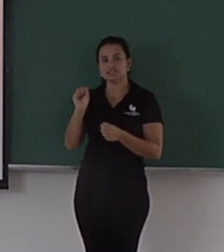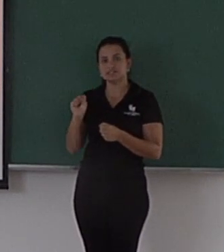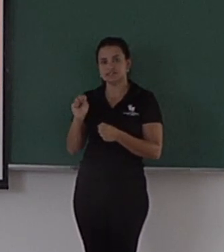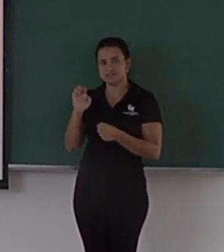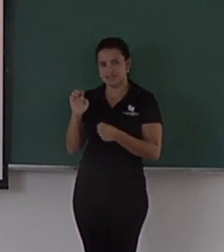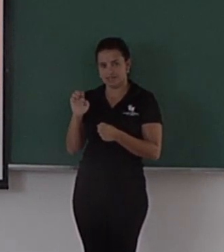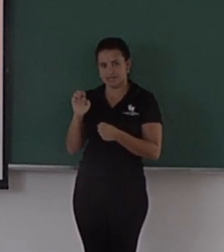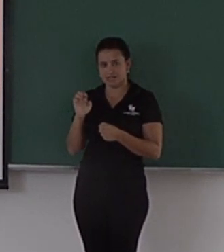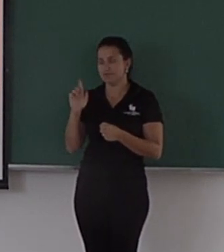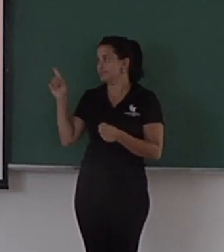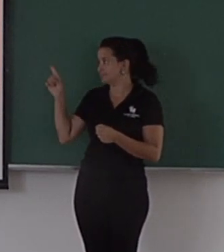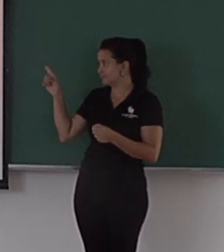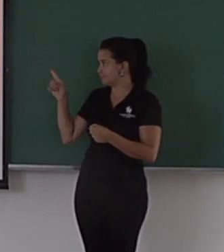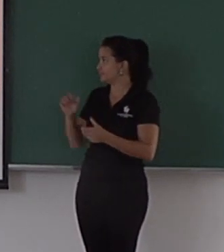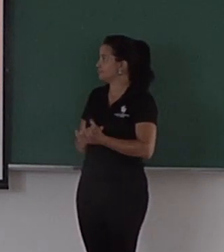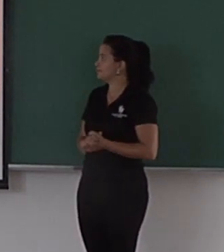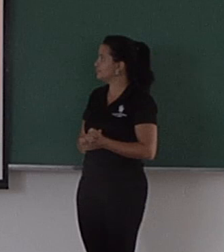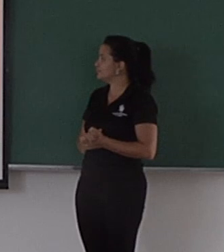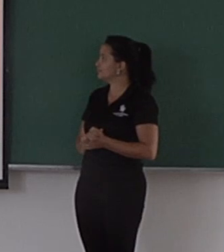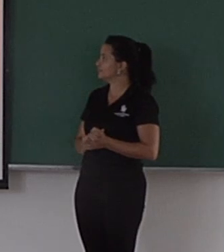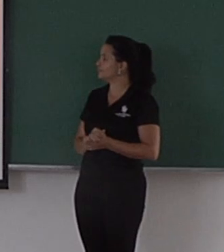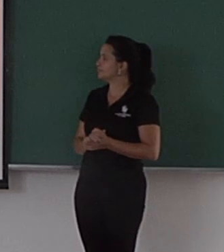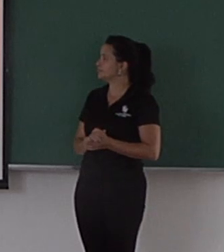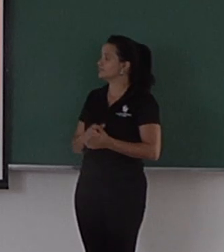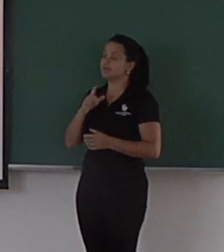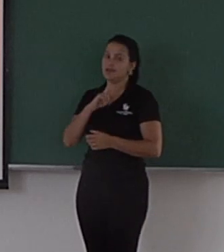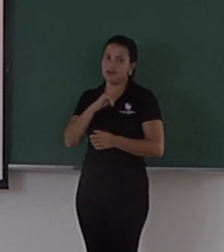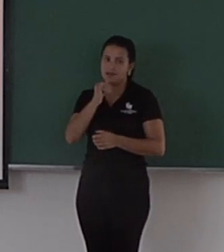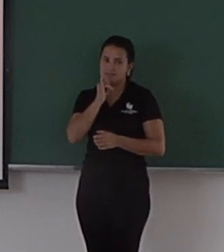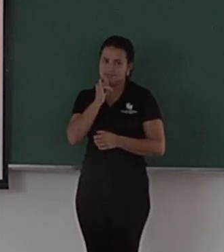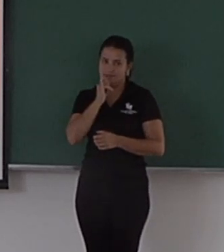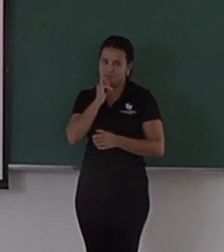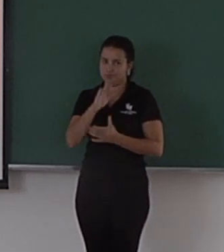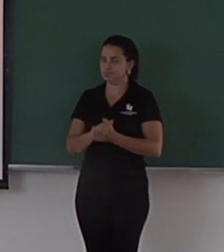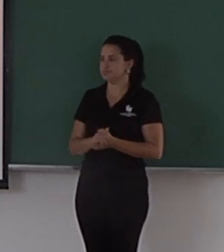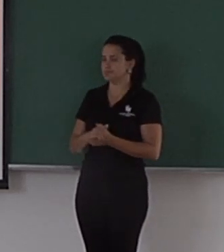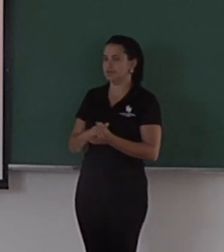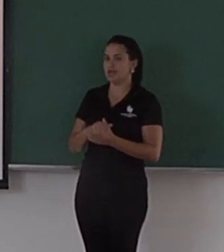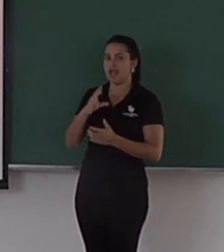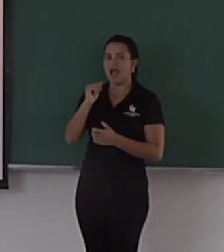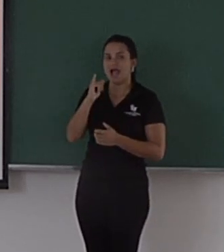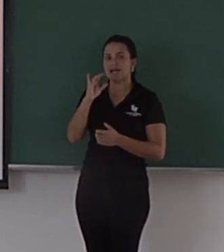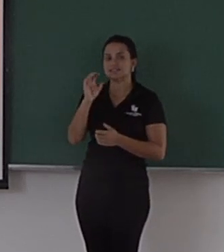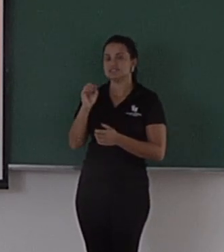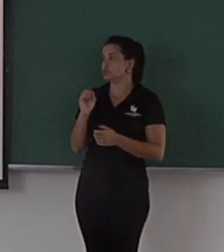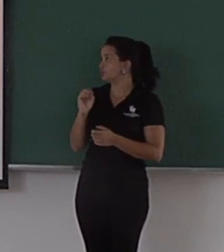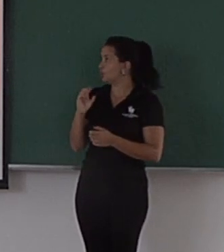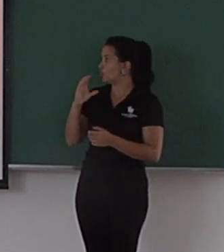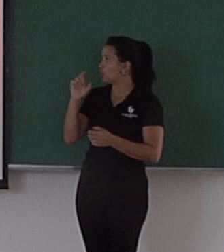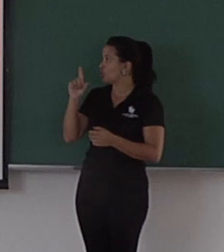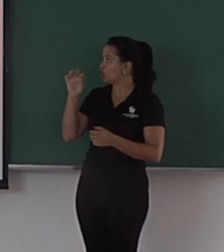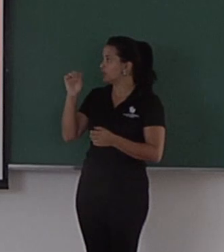precipitam as proteínas. Tá? Alguns exemplos, o ácido clorídrico. Tem muito produto de limpeza que tem